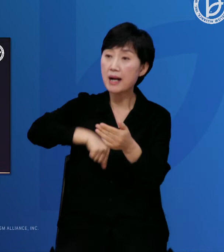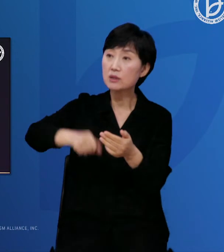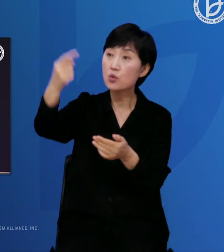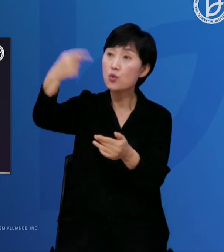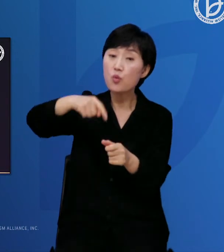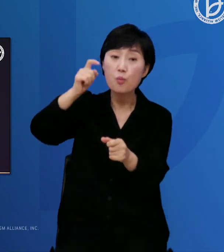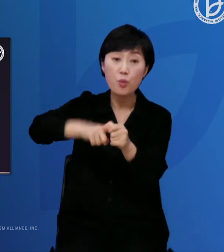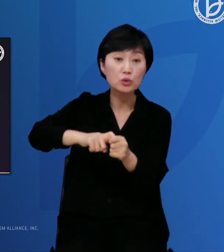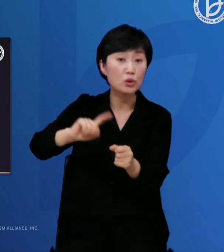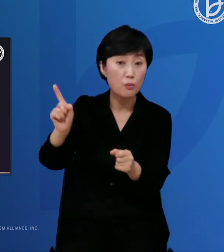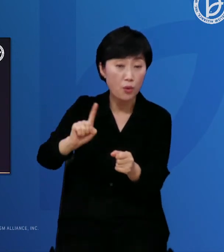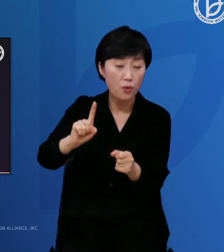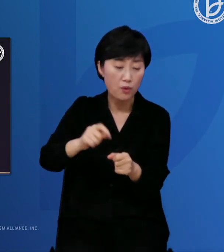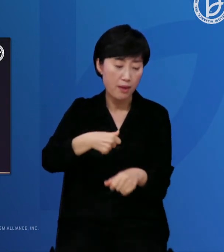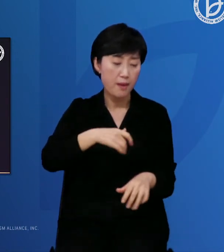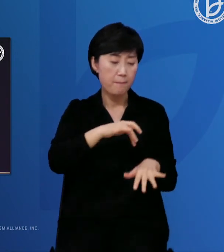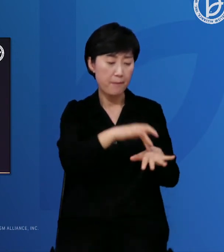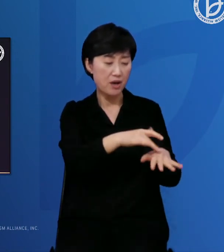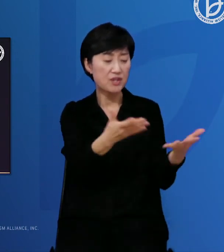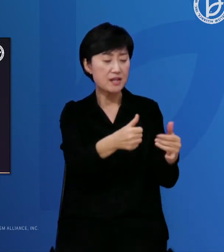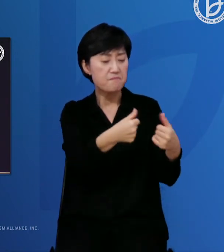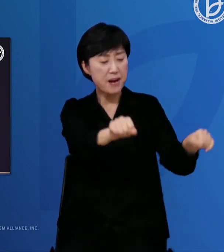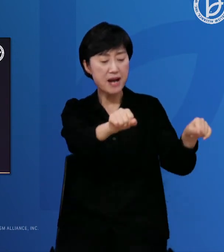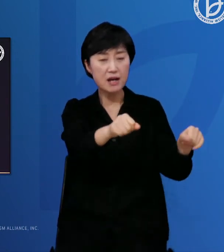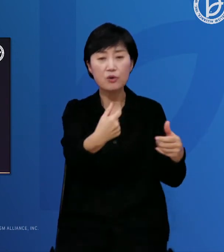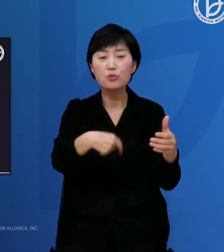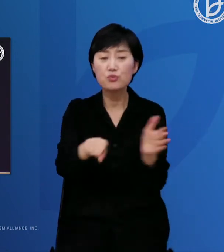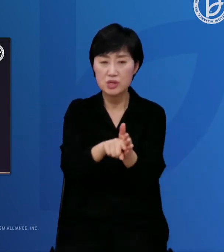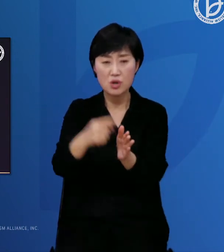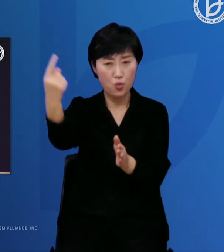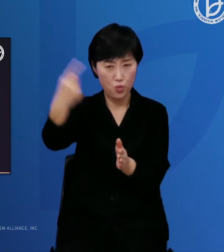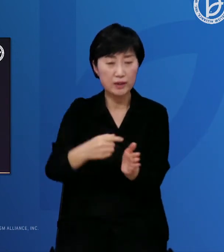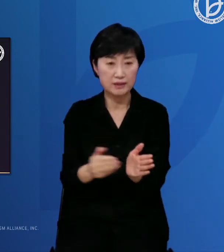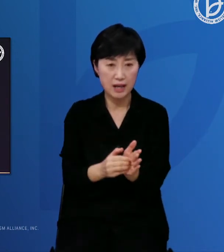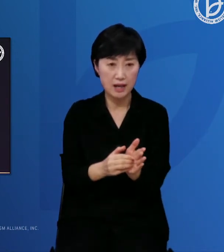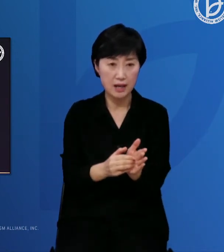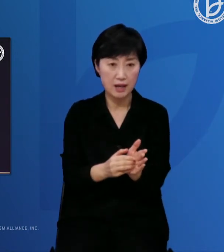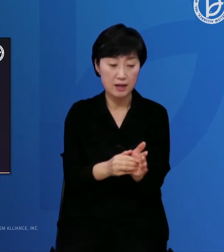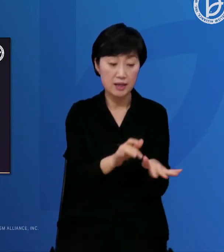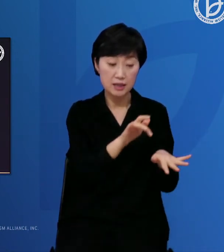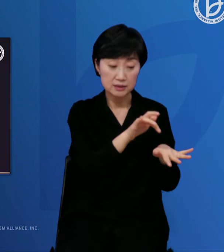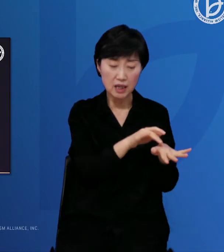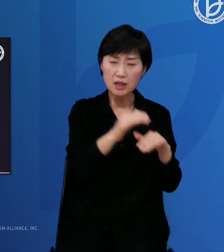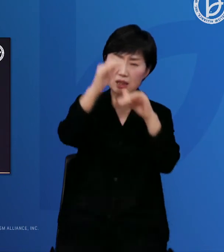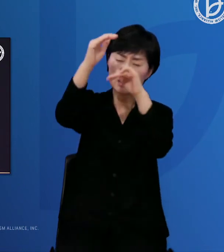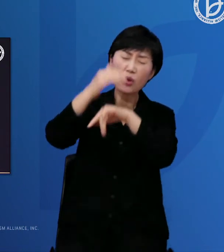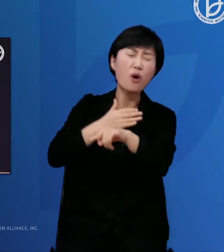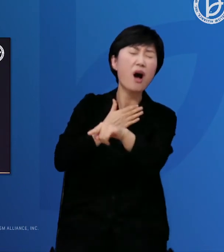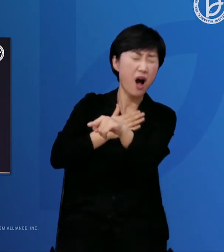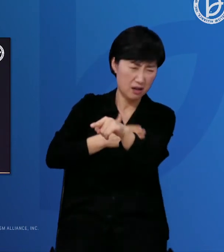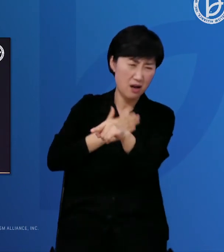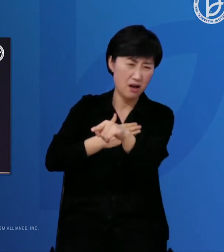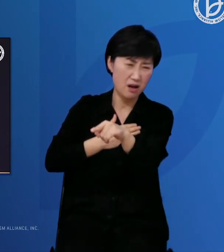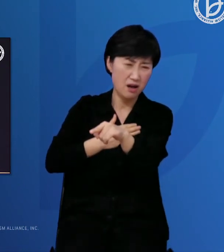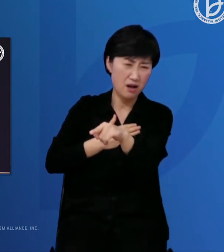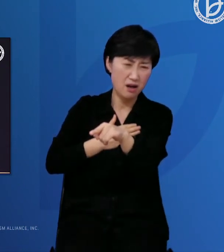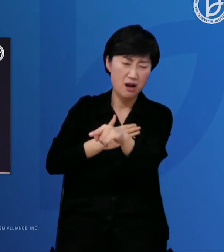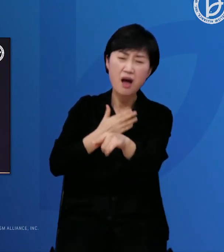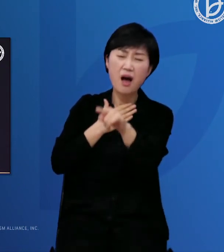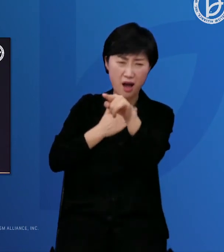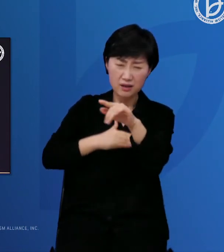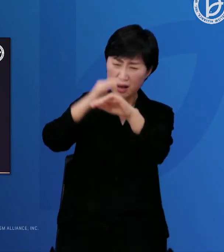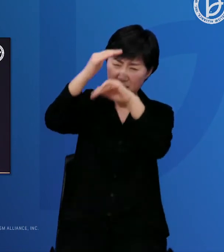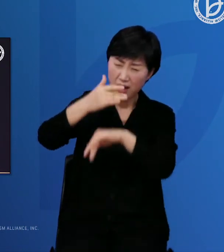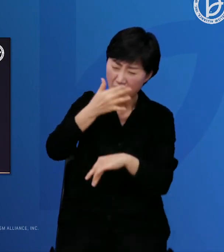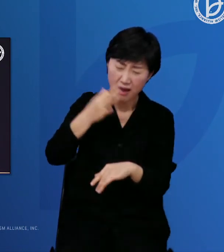3:8 records the reason the Son of God appeared was to destroy the works of the devil. 이 사단이 알면서 그게 떡선 거예요. The Satan knows this full well, and yet he still